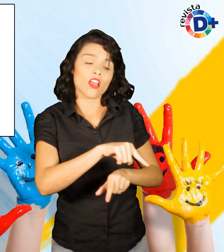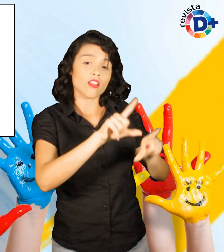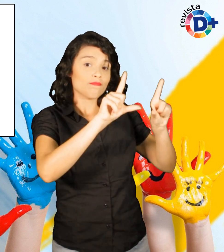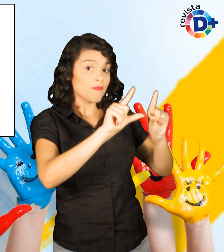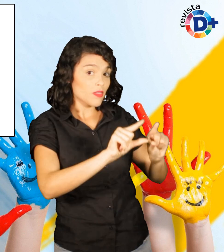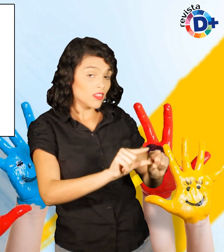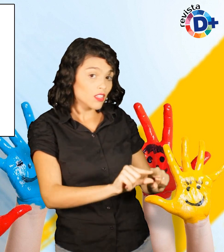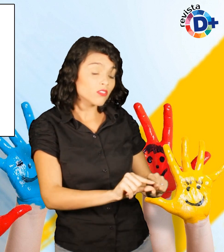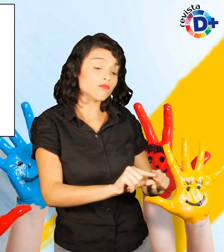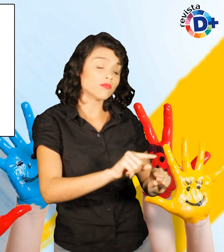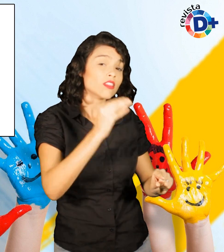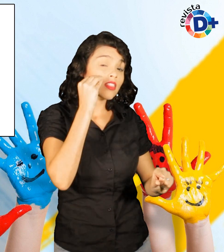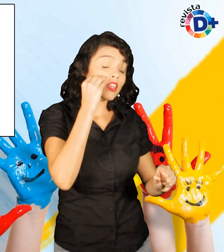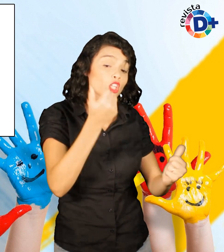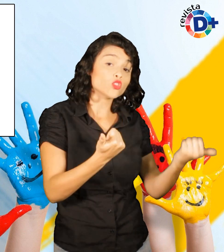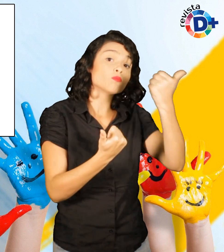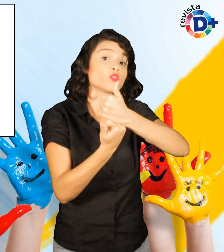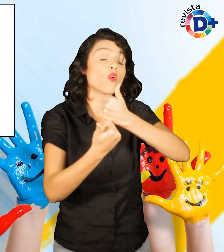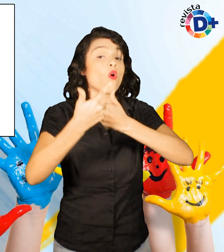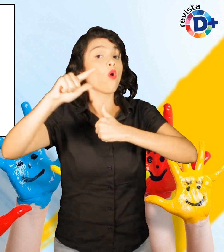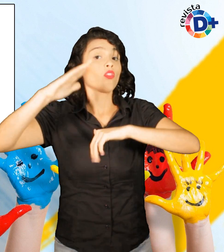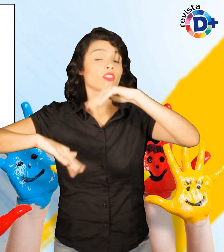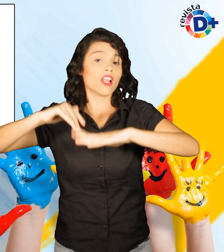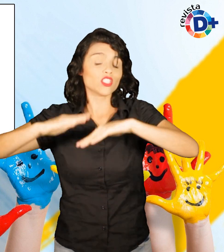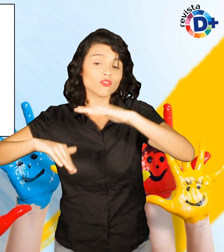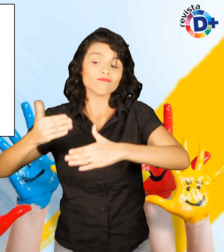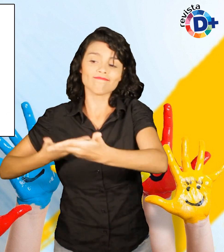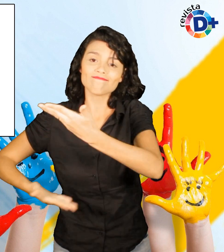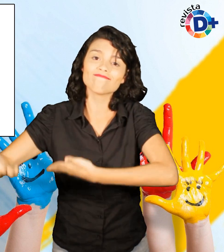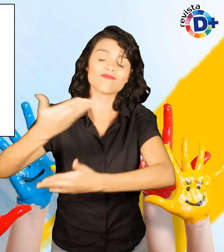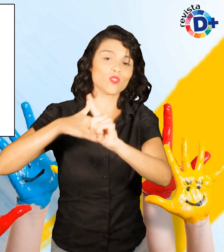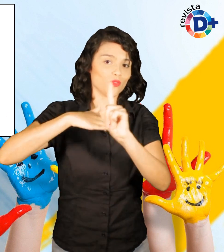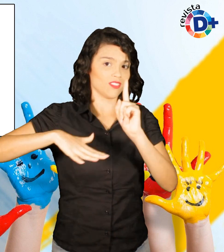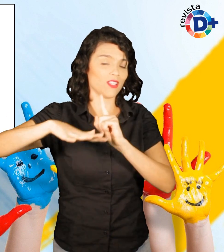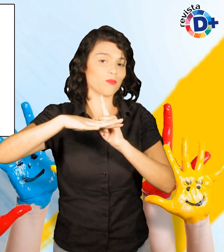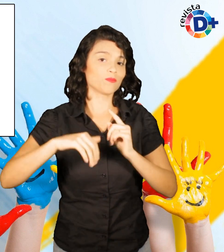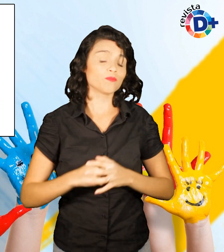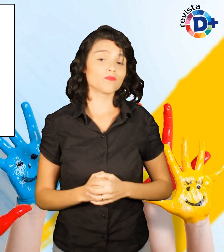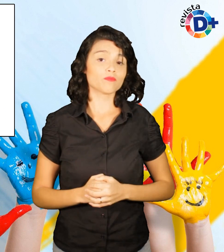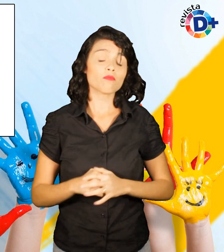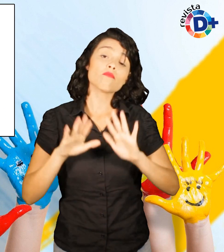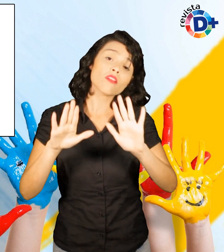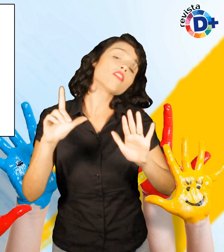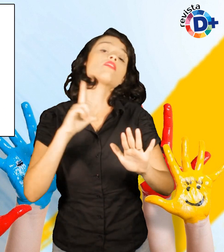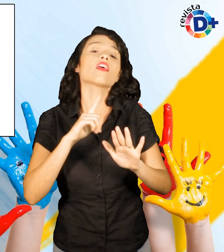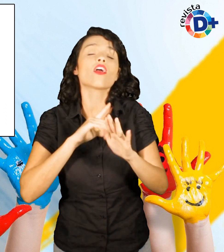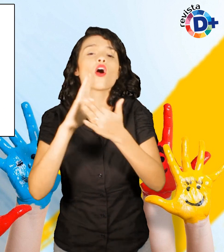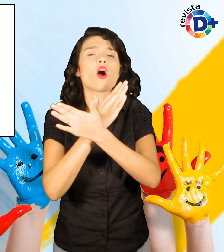atitudes, substituindo-as por outras de cunho social. Há, porém, alguns interesses